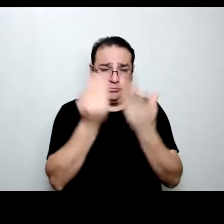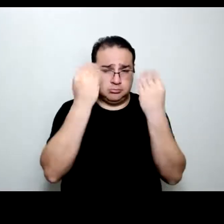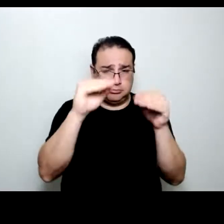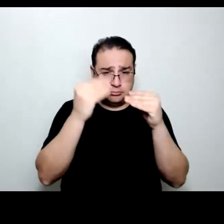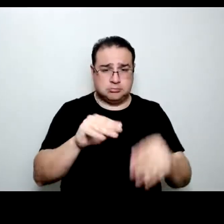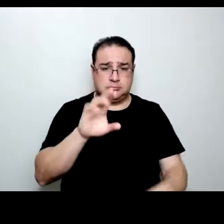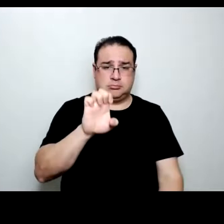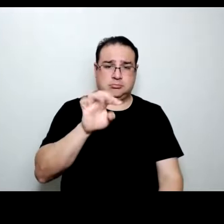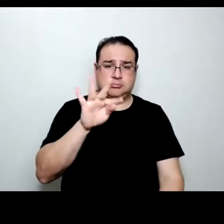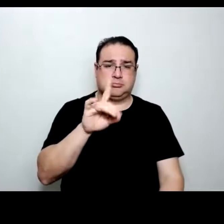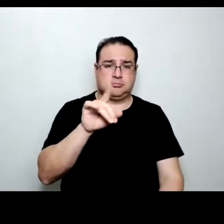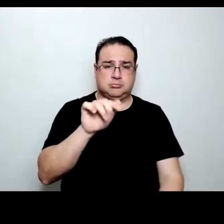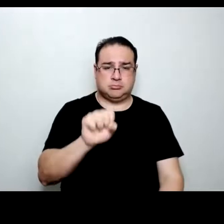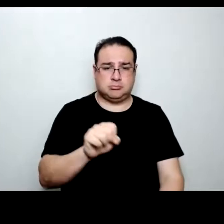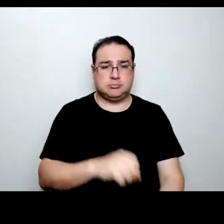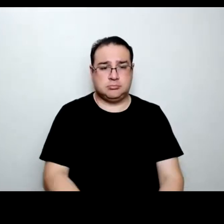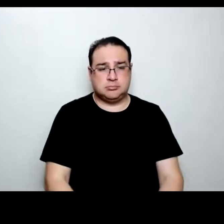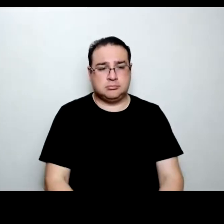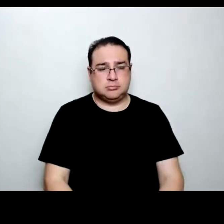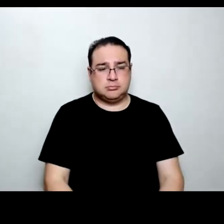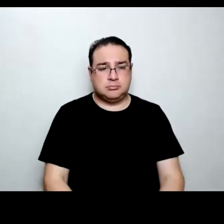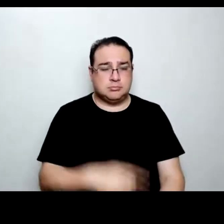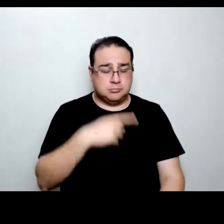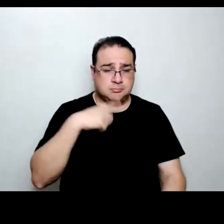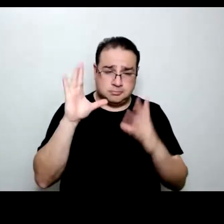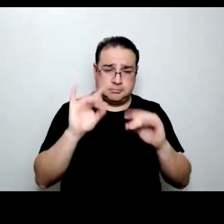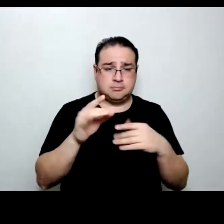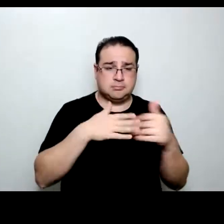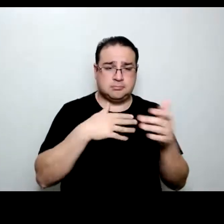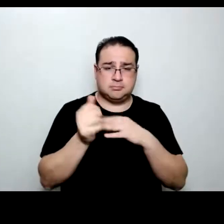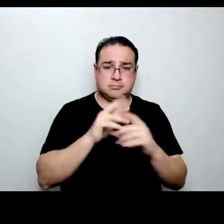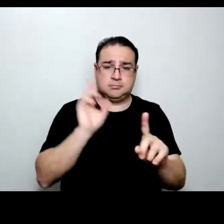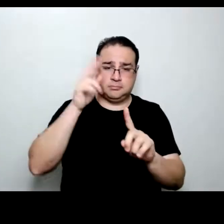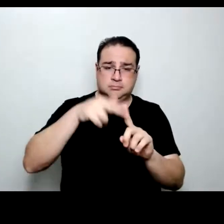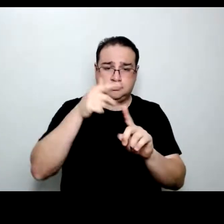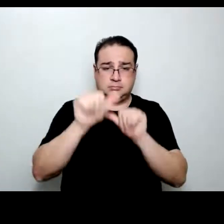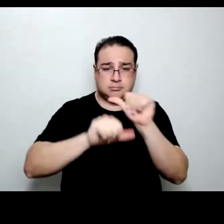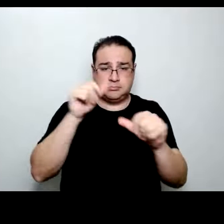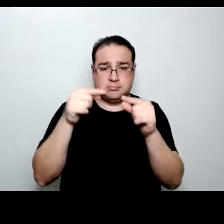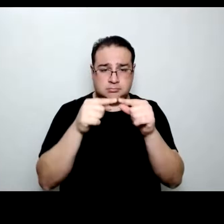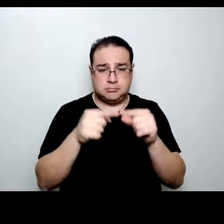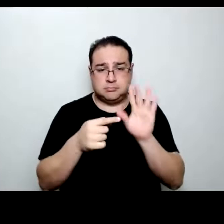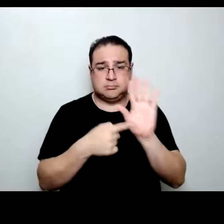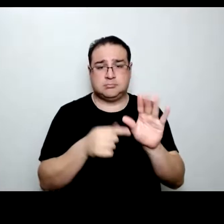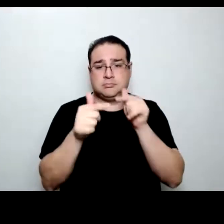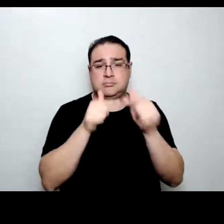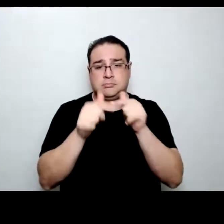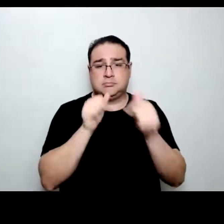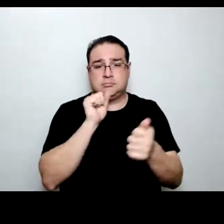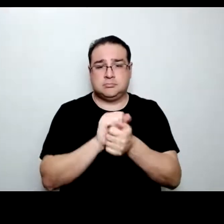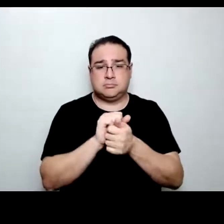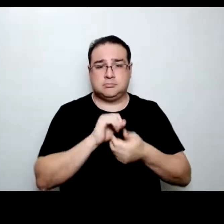né? Eu vou pular qualquer referência assim, a outras alternativas, como trabalhar